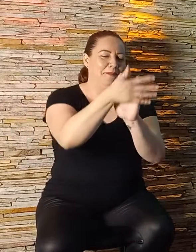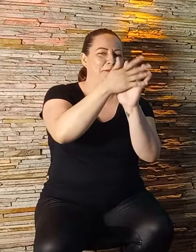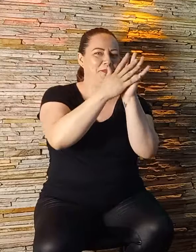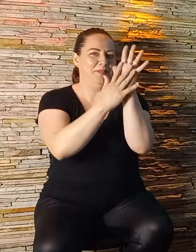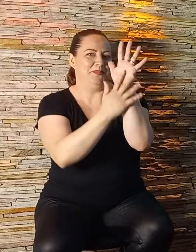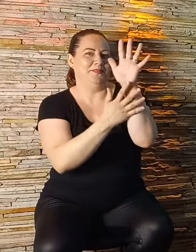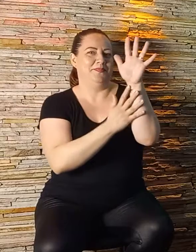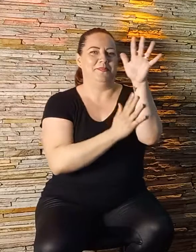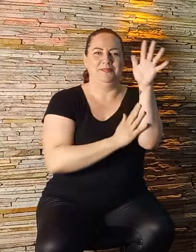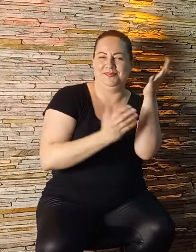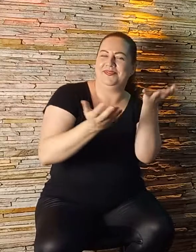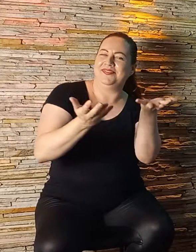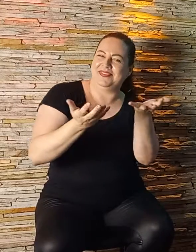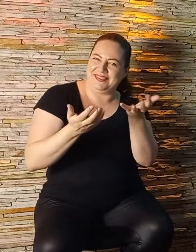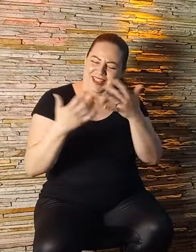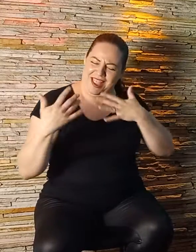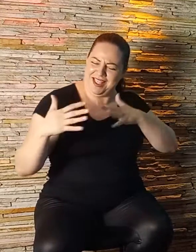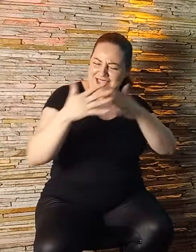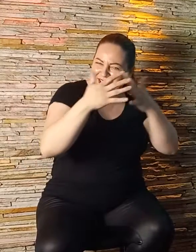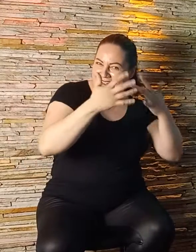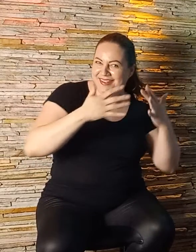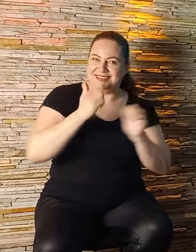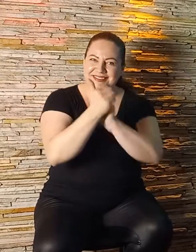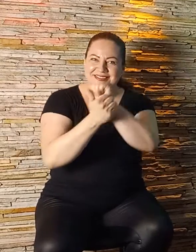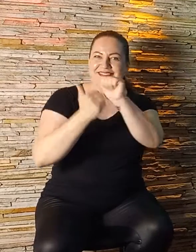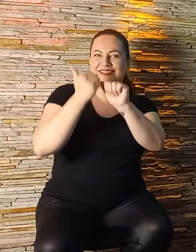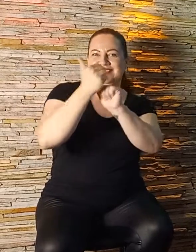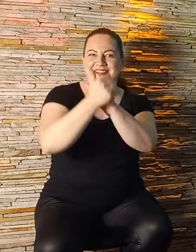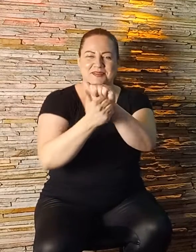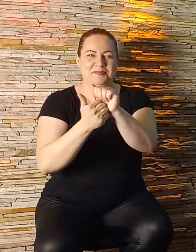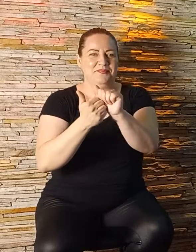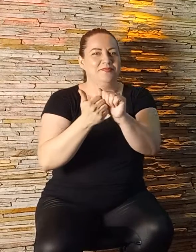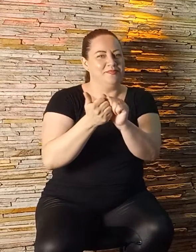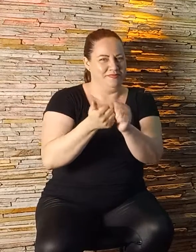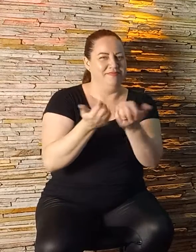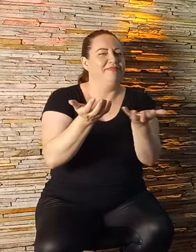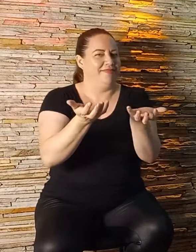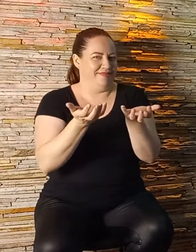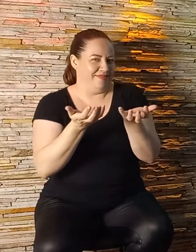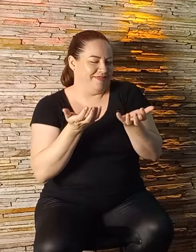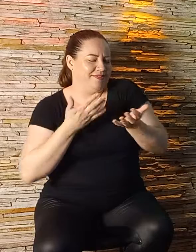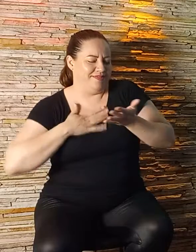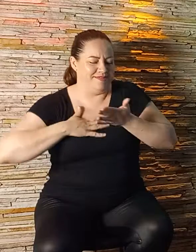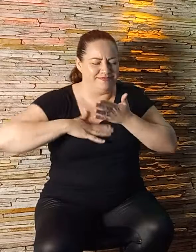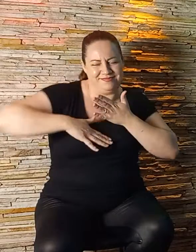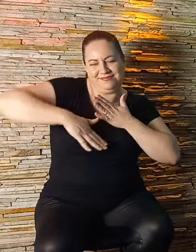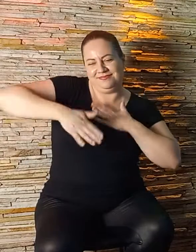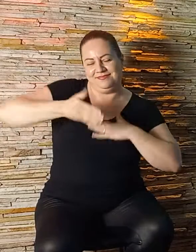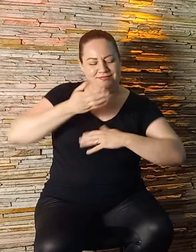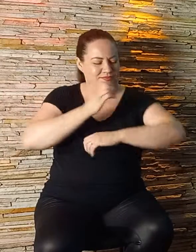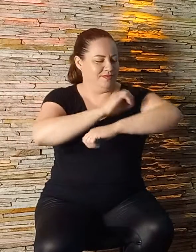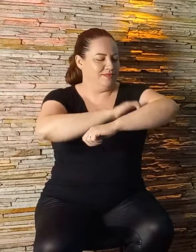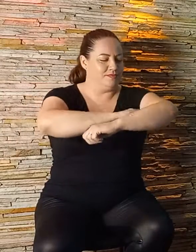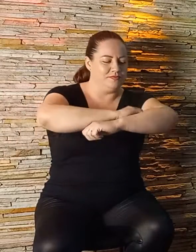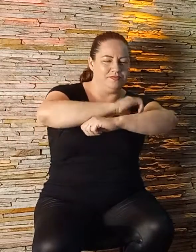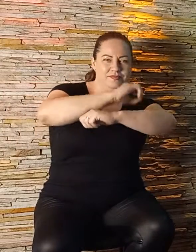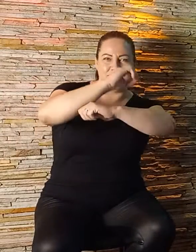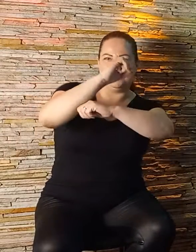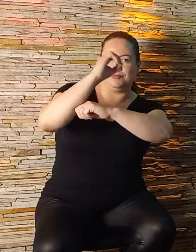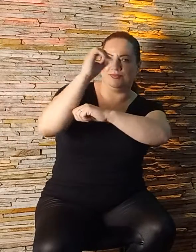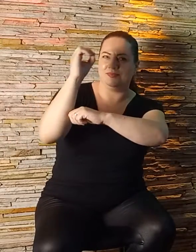empresário a mão na minha quero ver se vai tremer te beijar todo dia eu sei que eu vou querer bem devagarinho até o dia